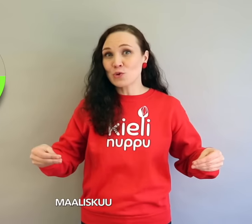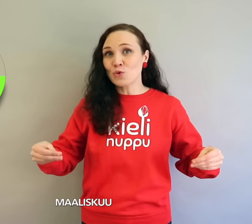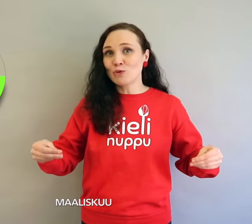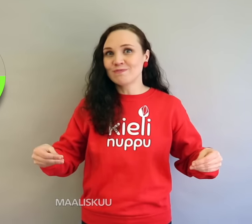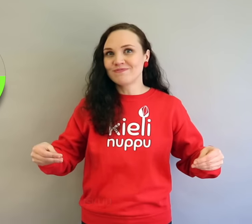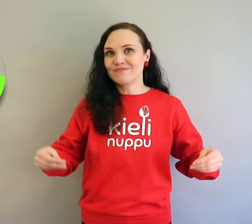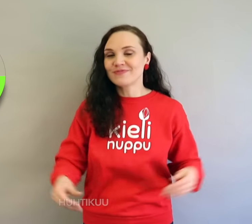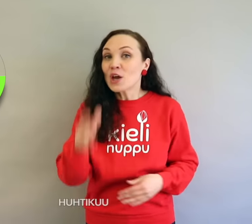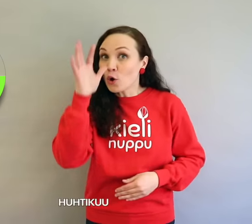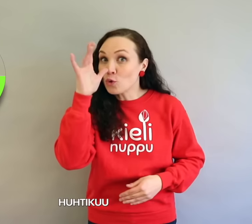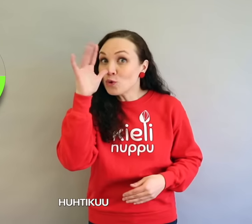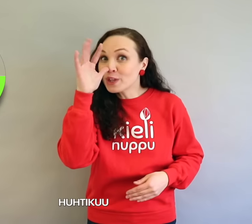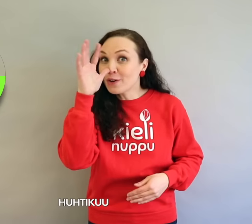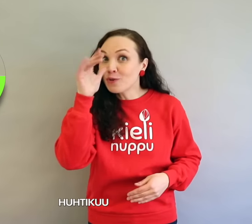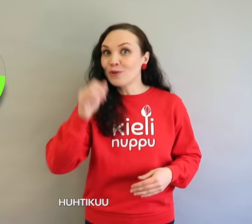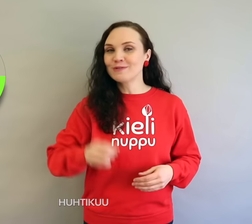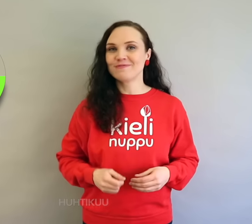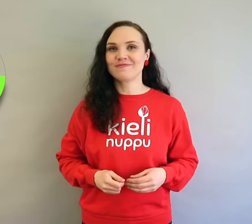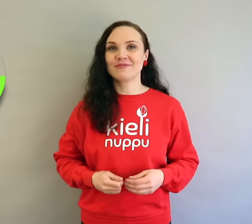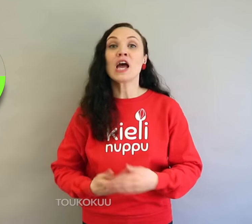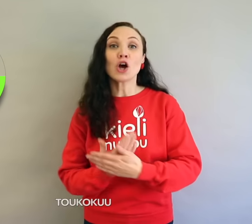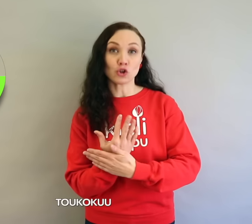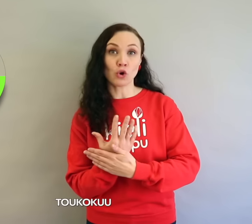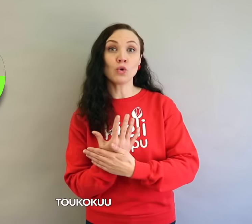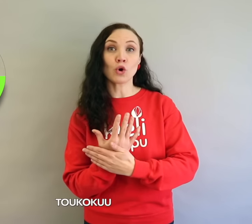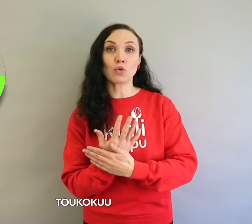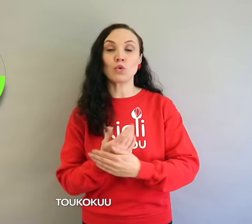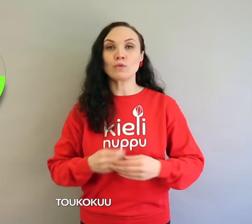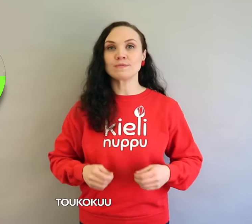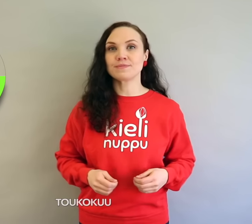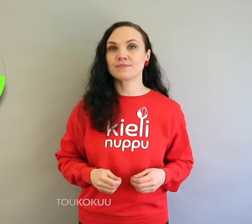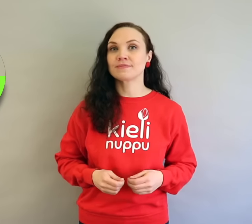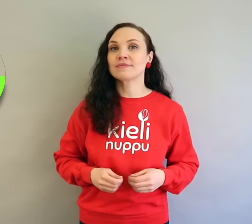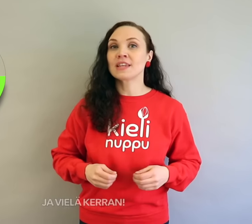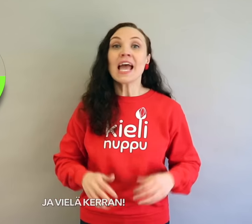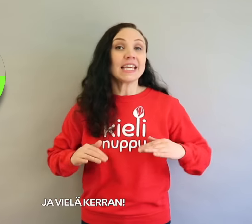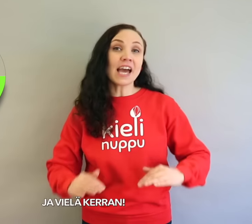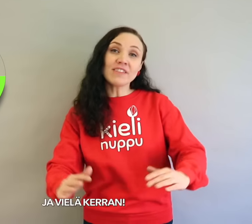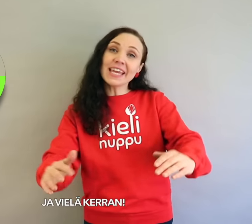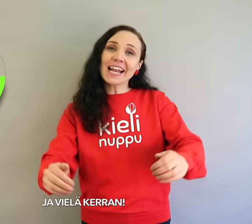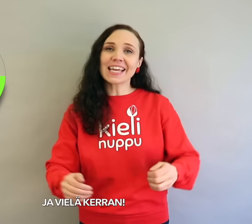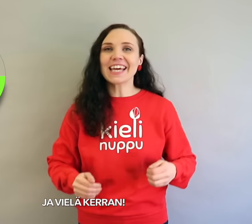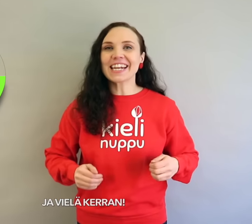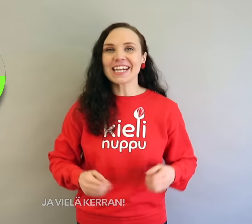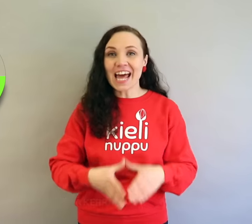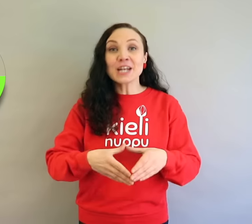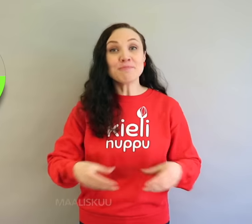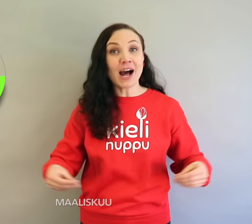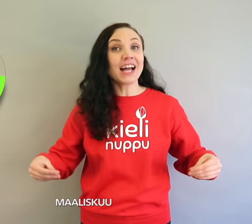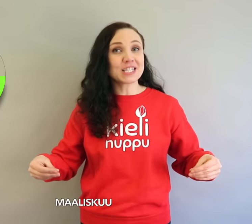Maaliskuu, maaliskuu, huhtikuu, huhtikuu, toukokuu, toukokuu. Ja vielä kerran,